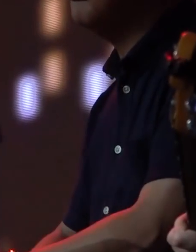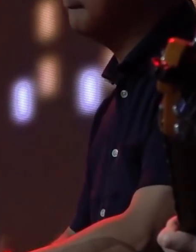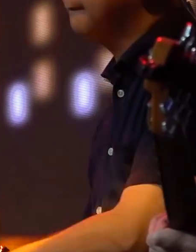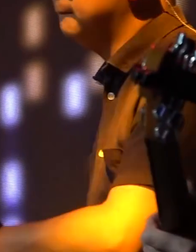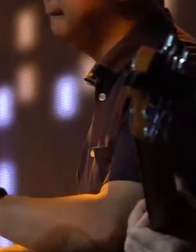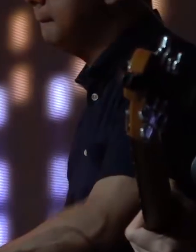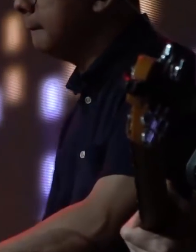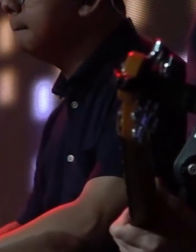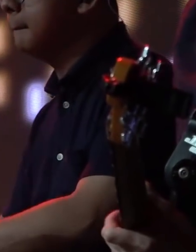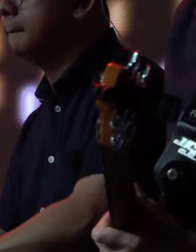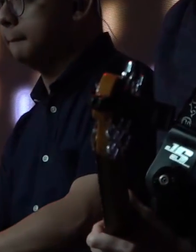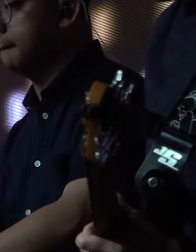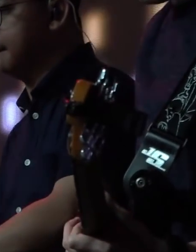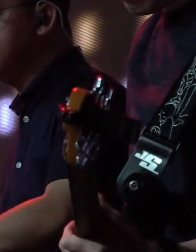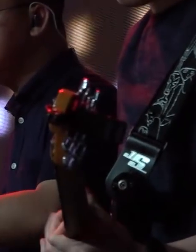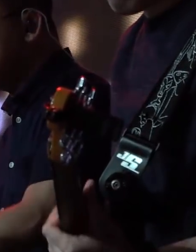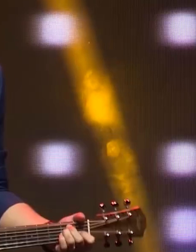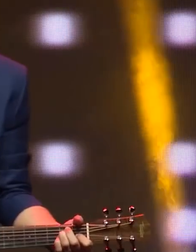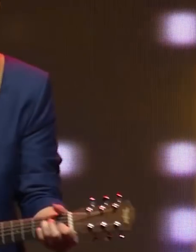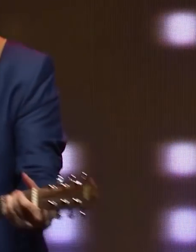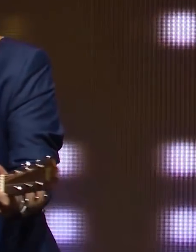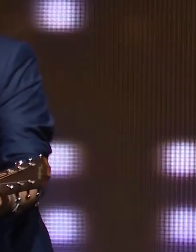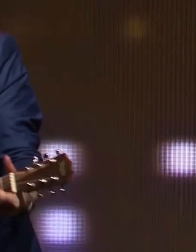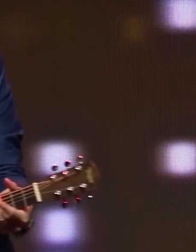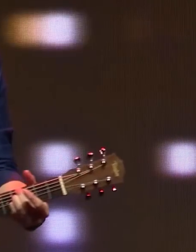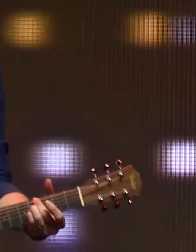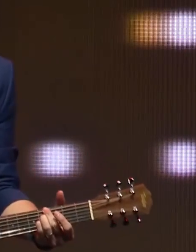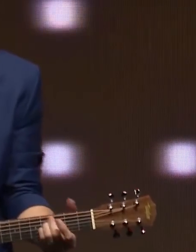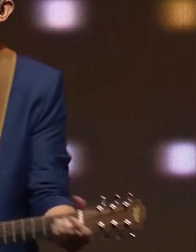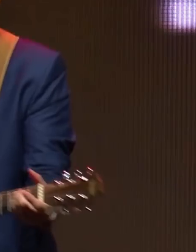Mari bersama kita tanggalkan